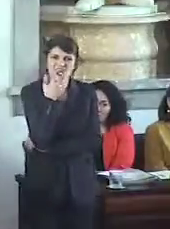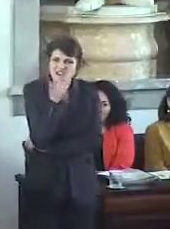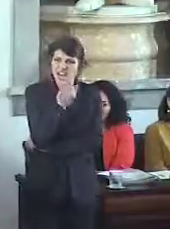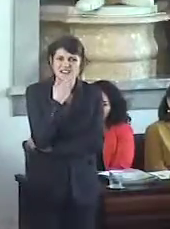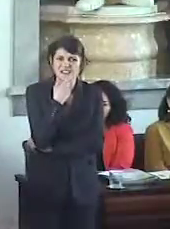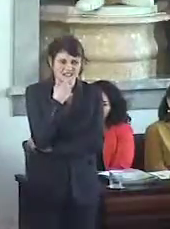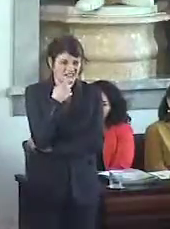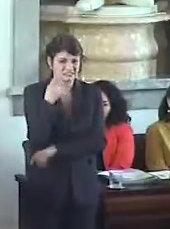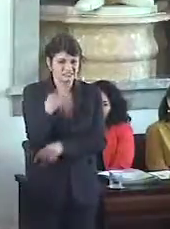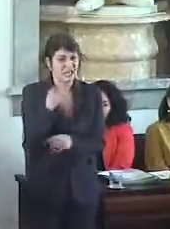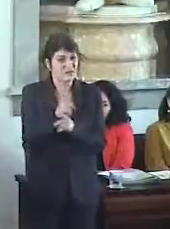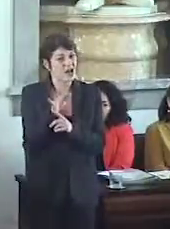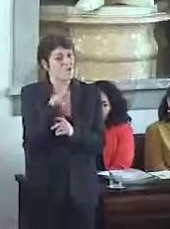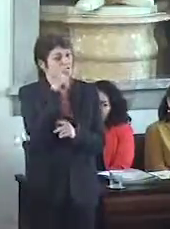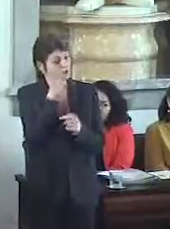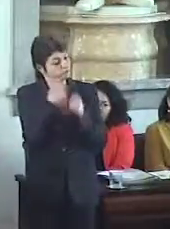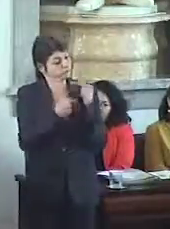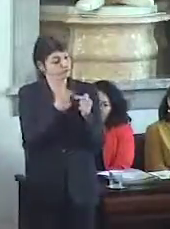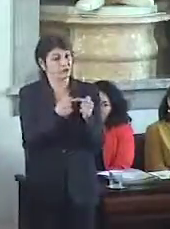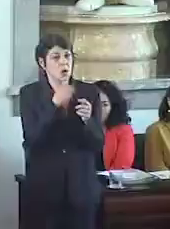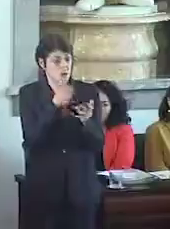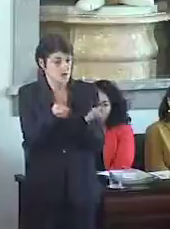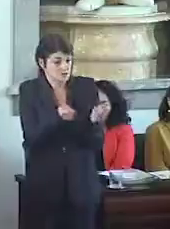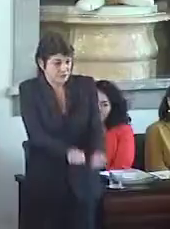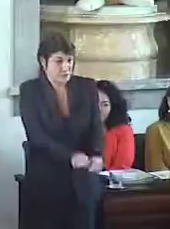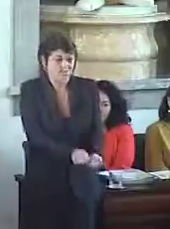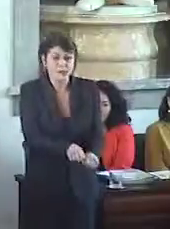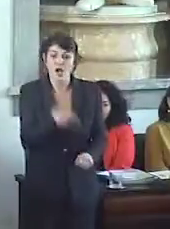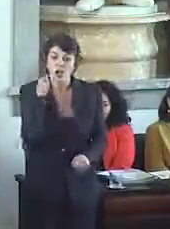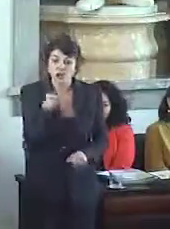von einem Flickwerk zu reden, das verwundert mich schon sehr.